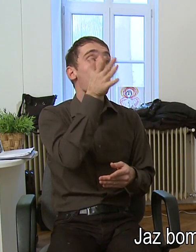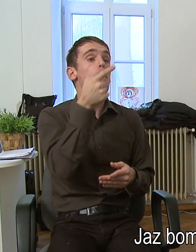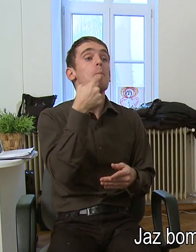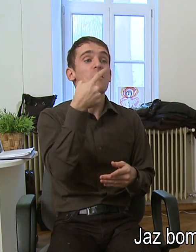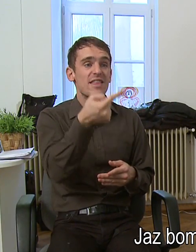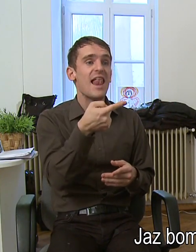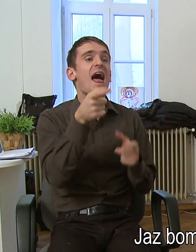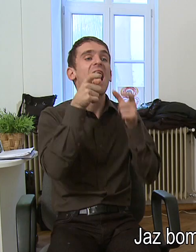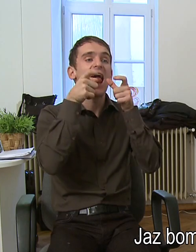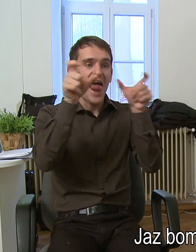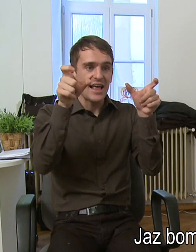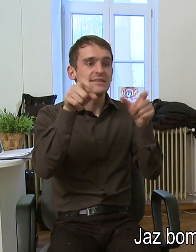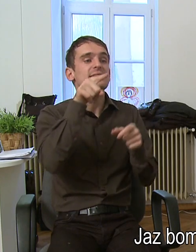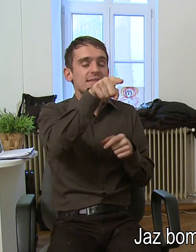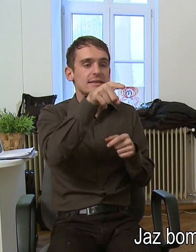šepetali.